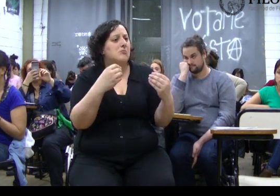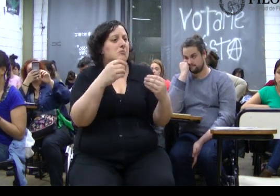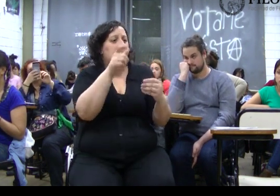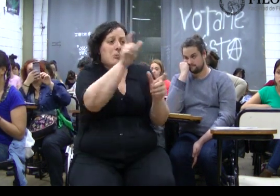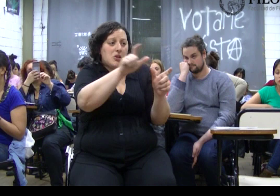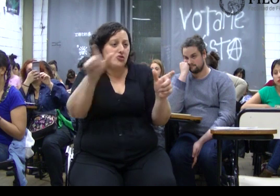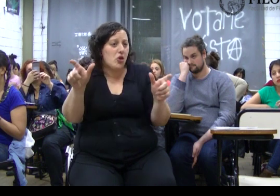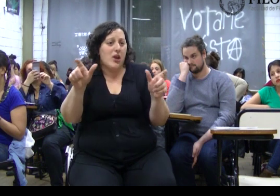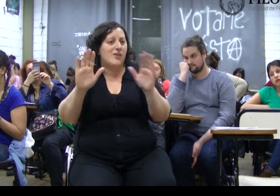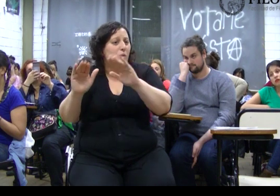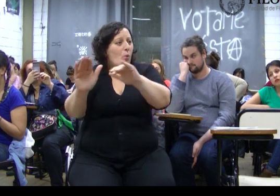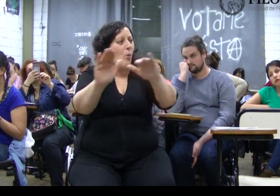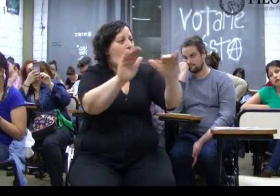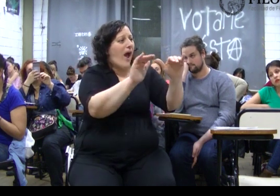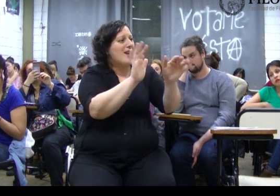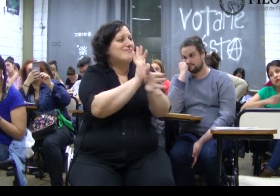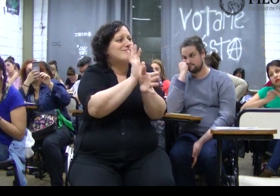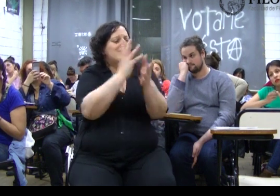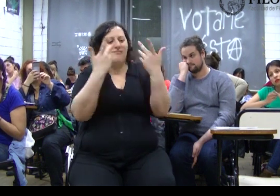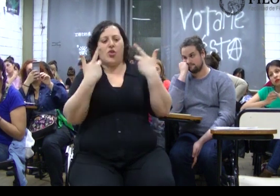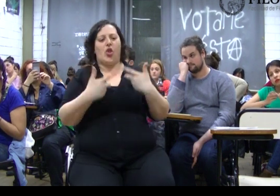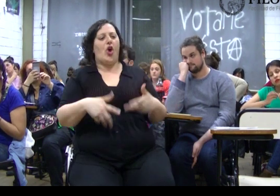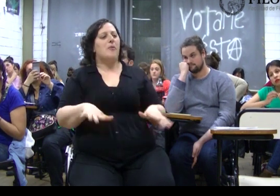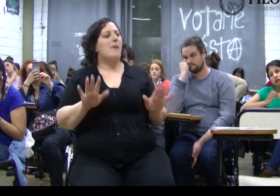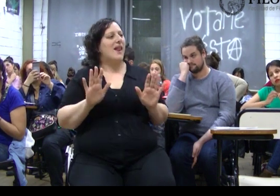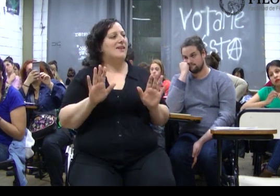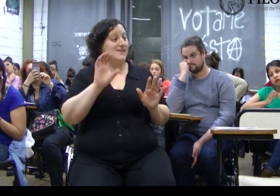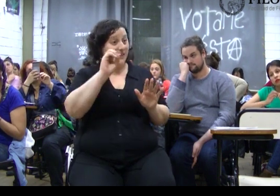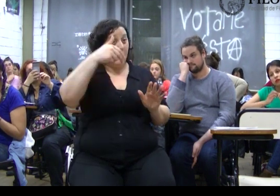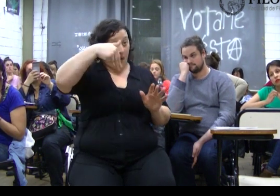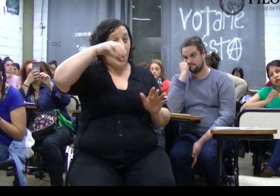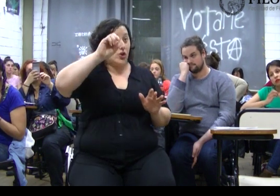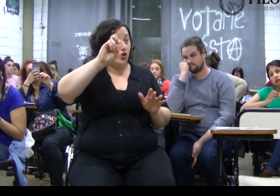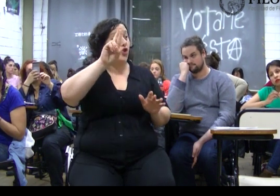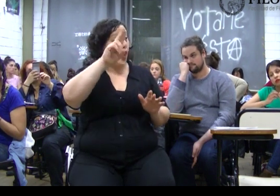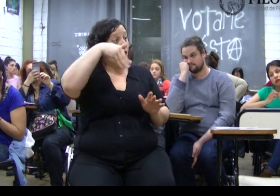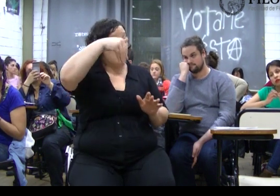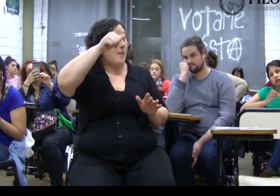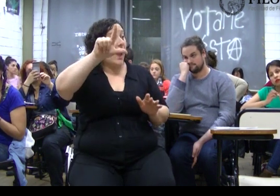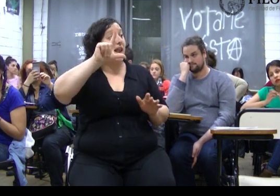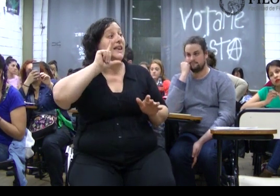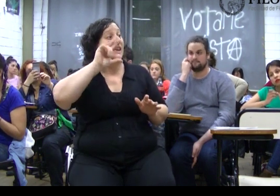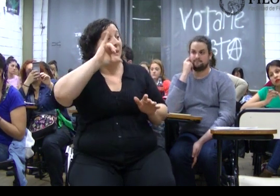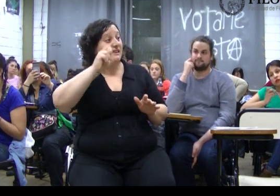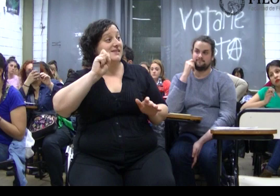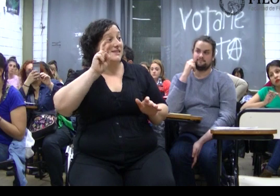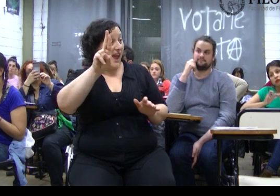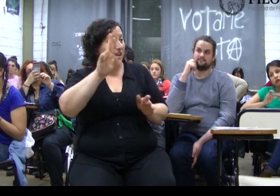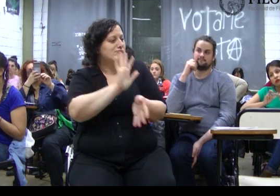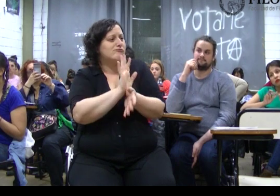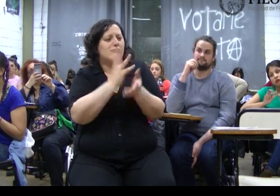cuerpo lo más posible a un promedio o a una norma biomédica